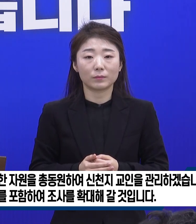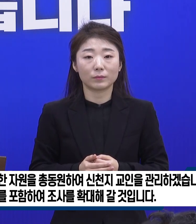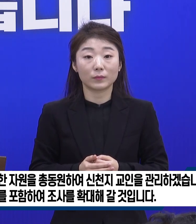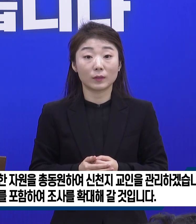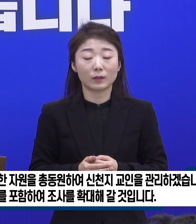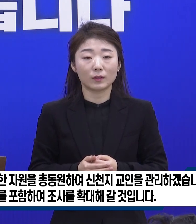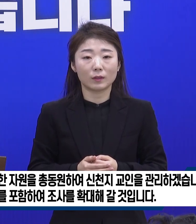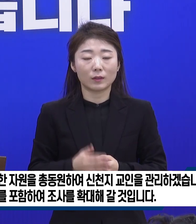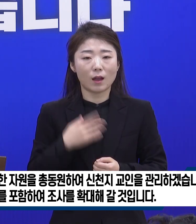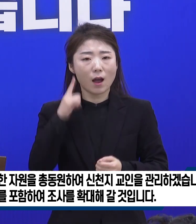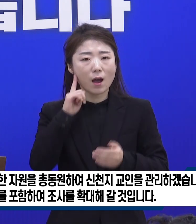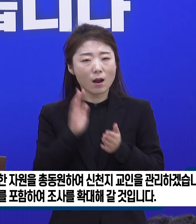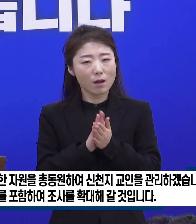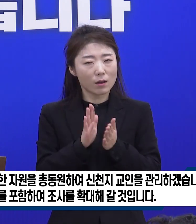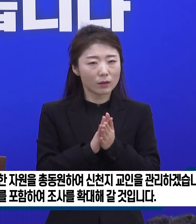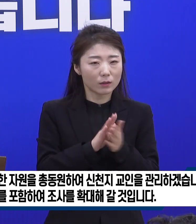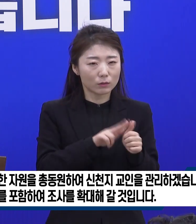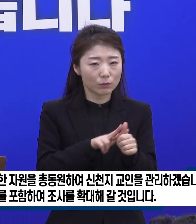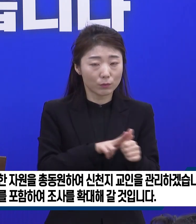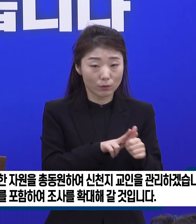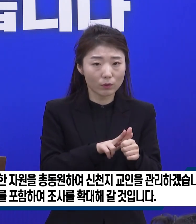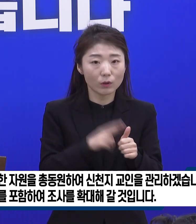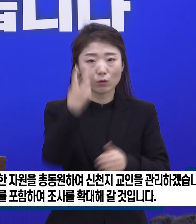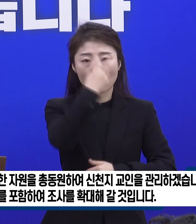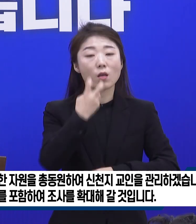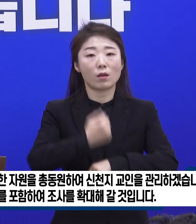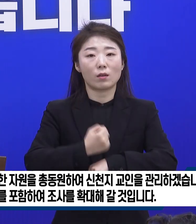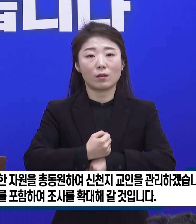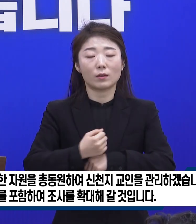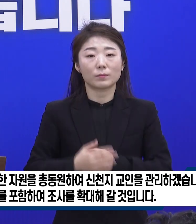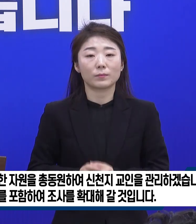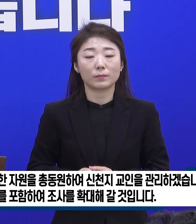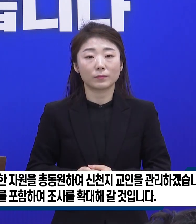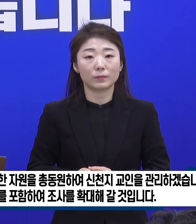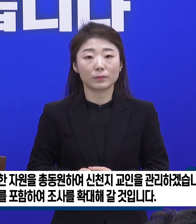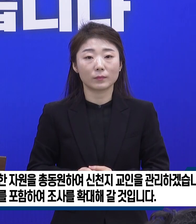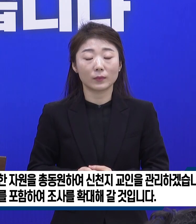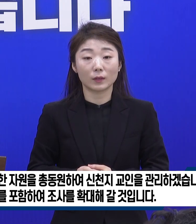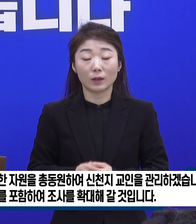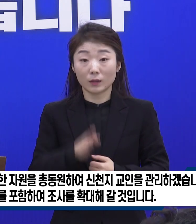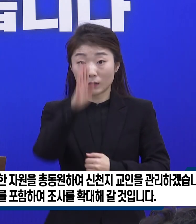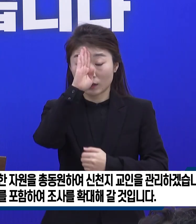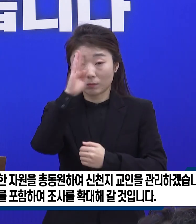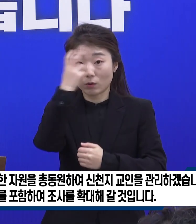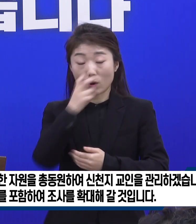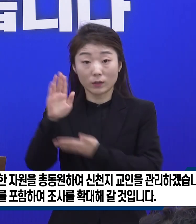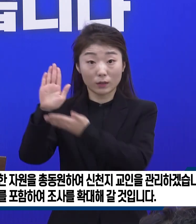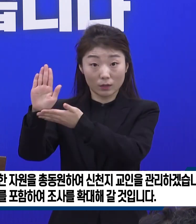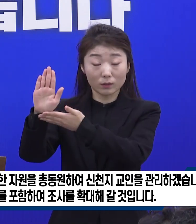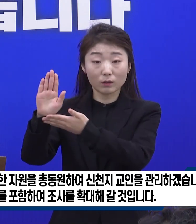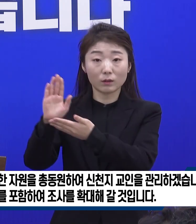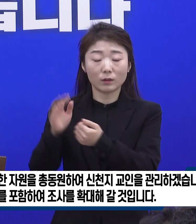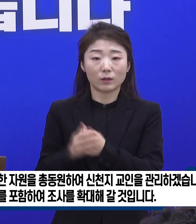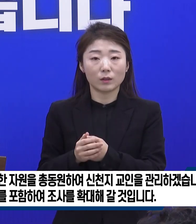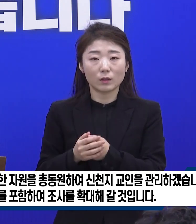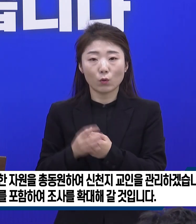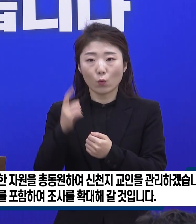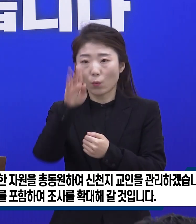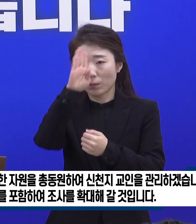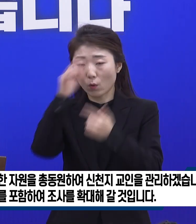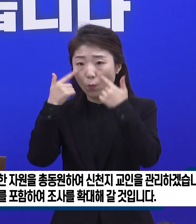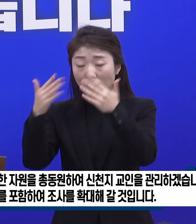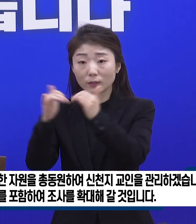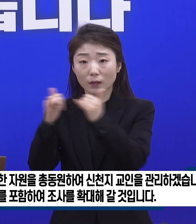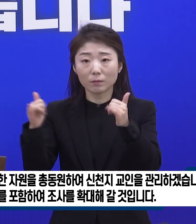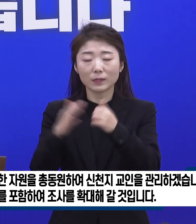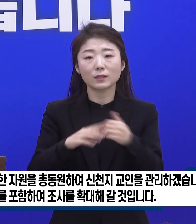교인을 관리하겠습니다. 질병관리본부 시스템을 통해서 확인된 확진자와 자진 신고자를 포함하여 조사를 계속